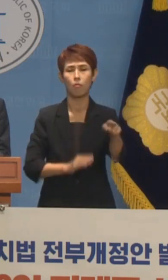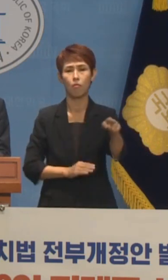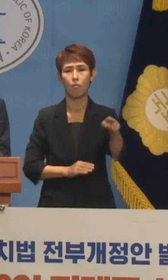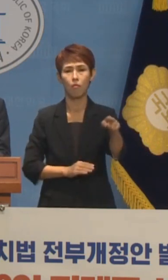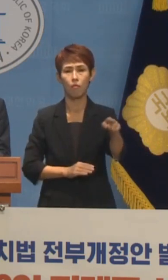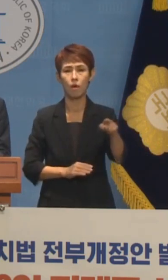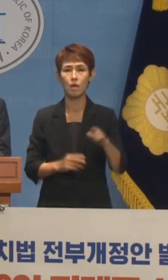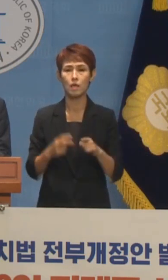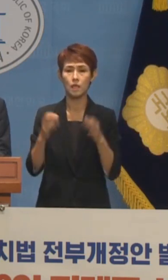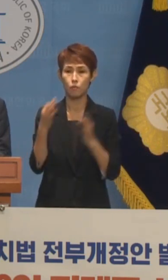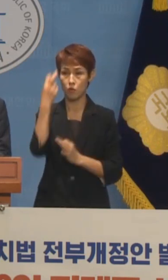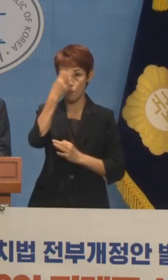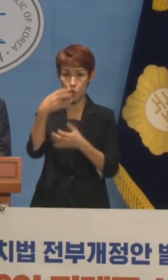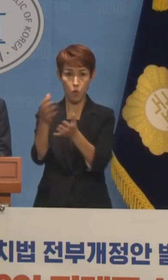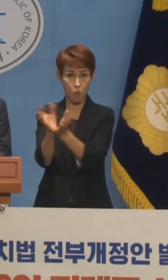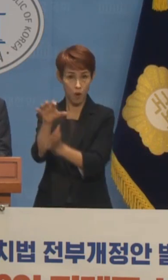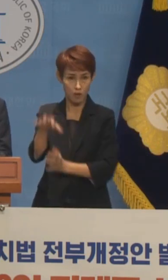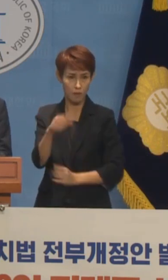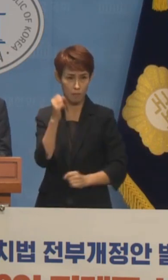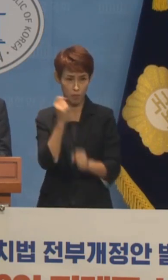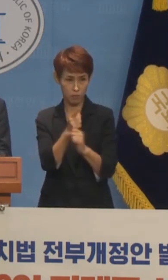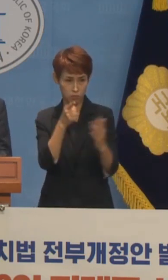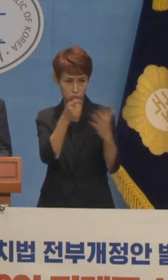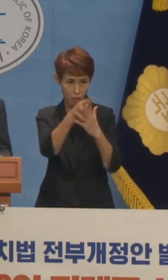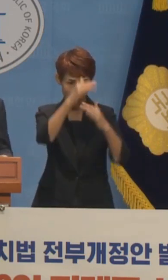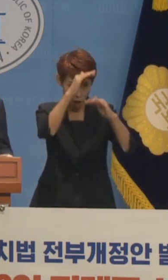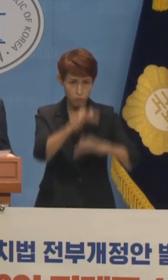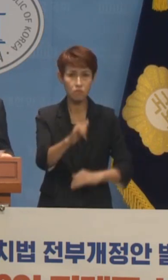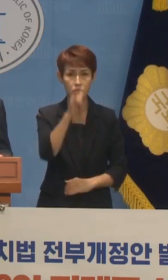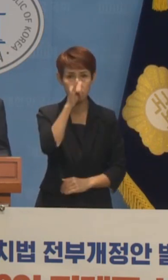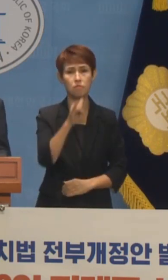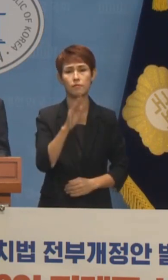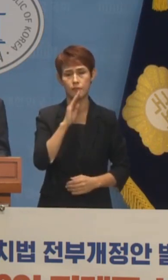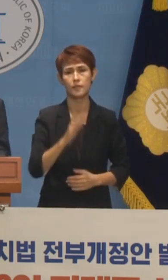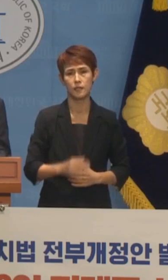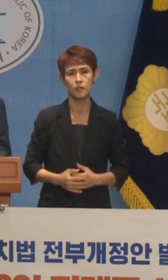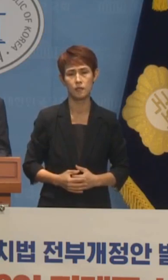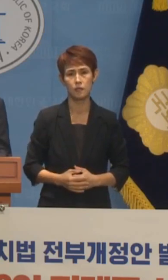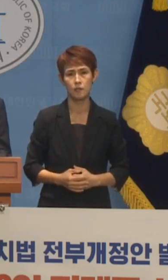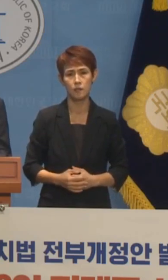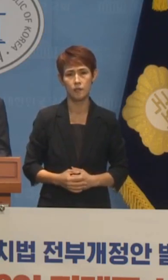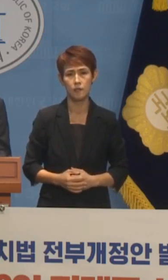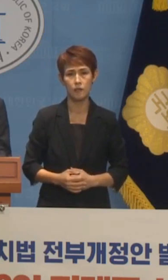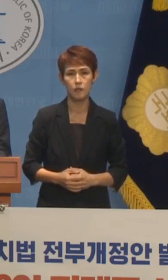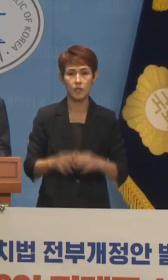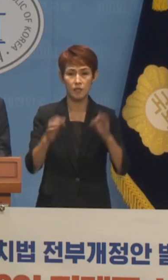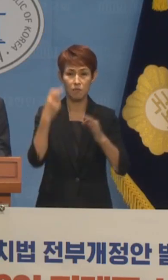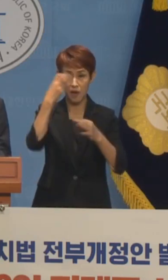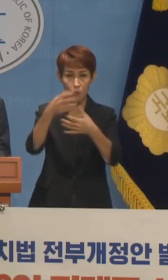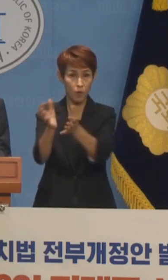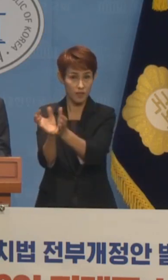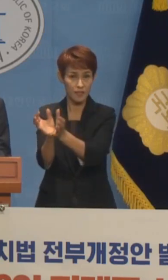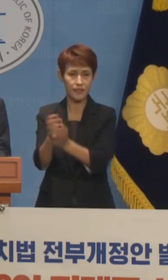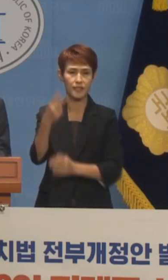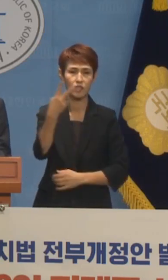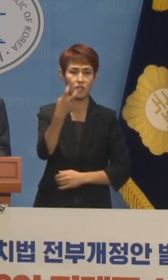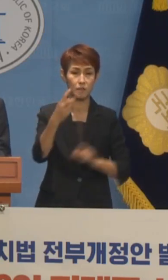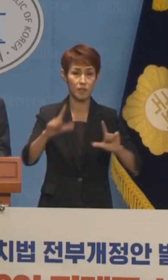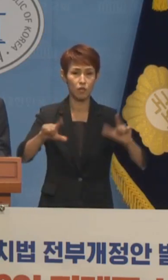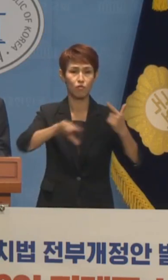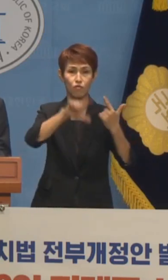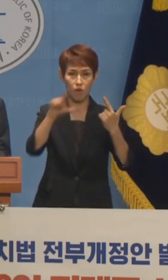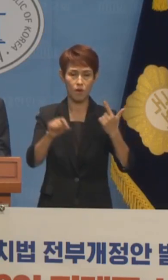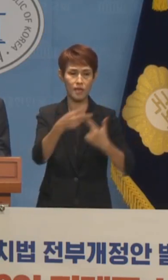금융감독원에서는 이러한 사정을 잘 알고 있었습니다 금감원은 2022년 6월 팀혼